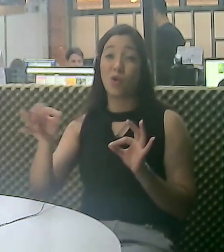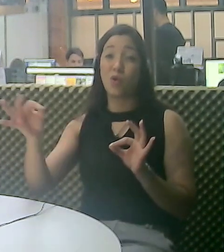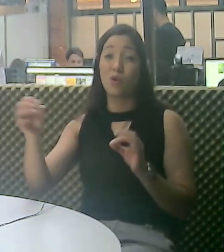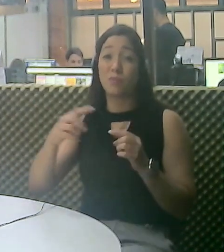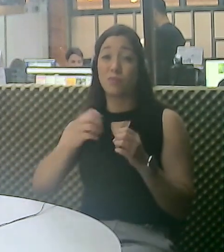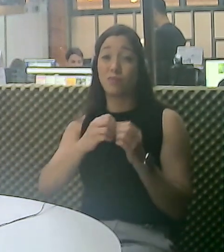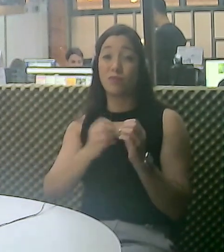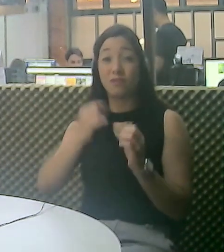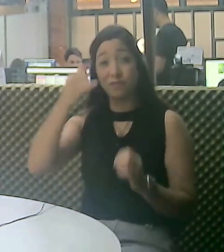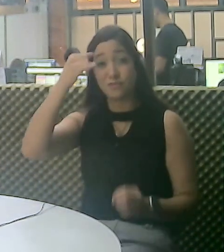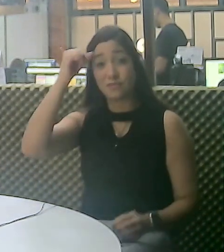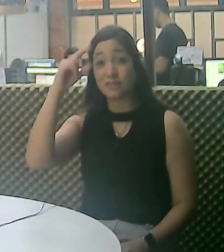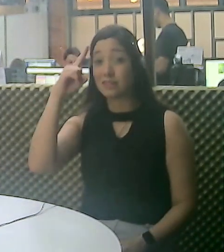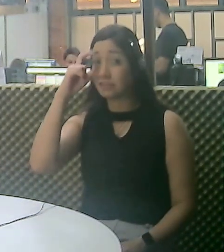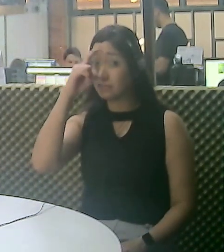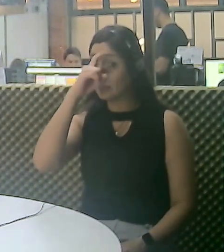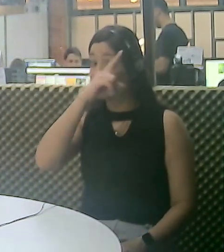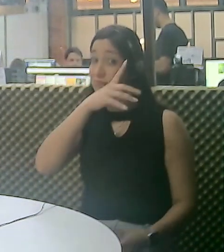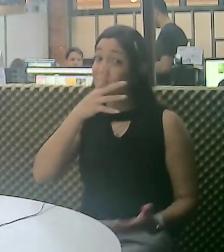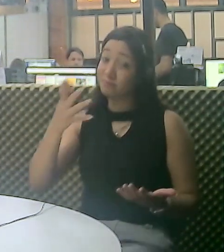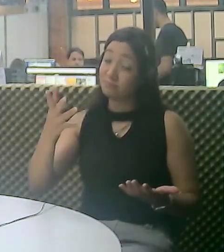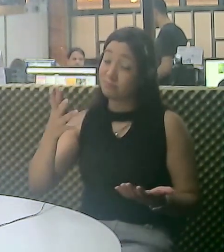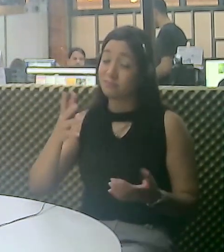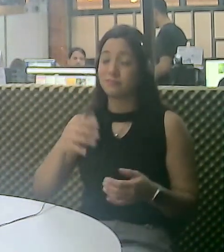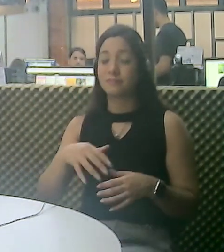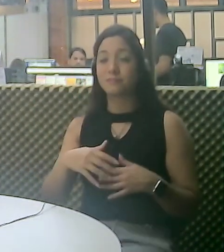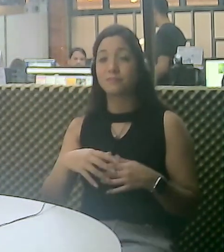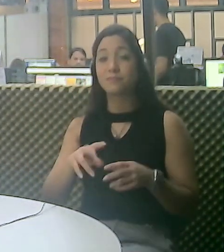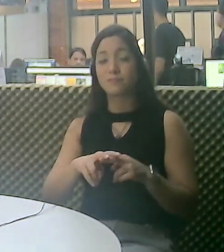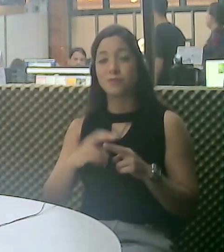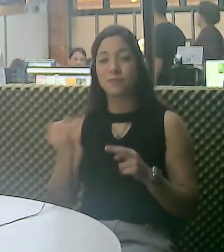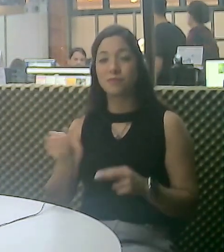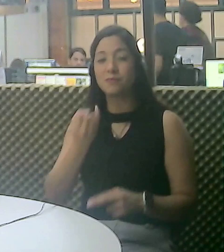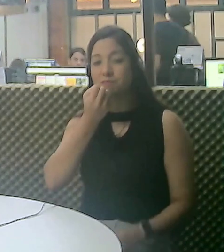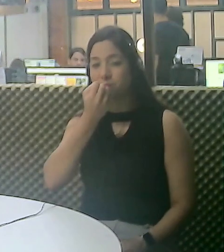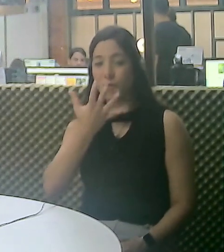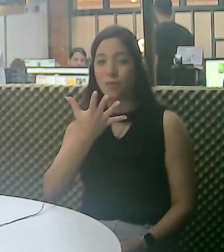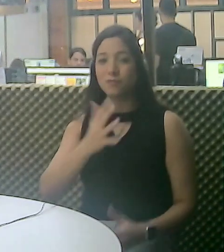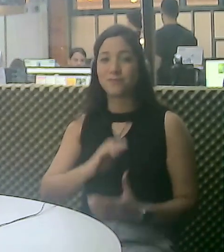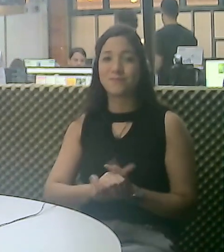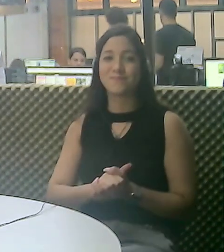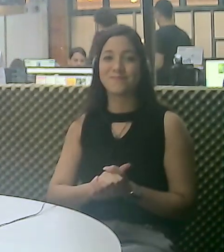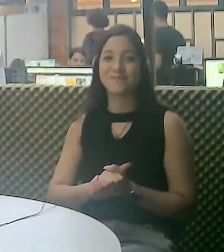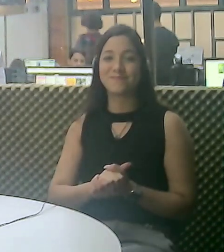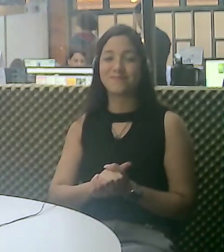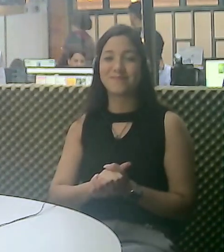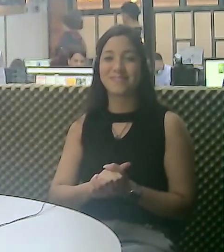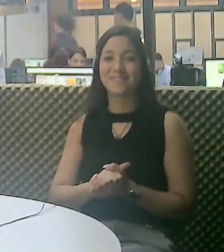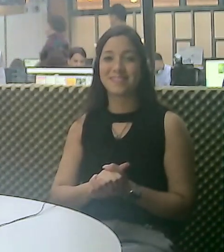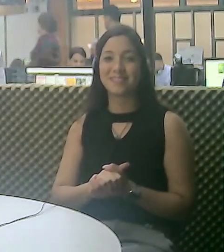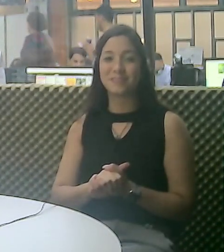em fazenda, é complicado de levar na rodovia. Então está sendo um projeto bastante importante aqui.